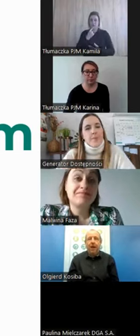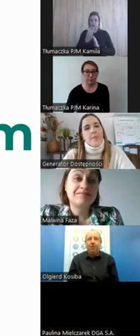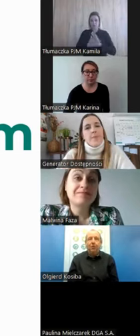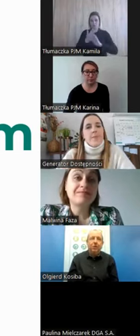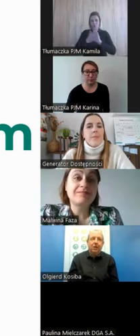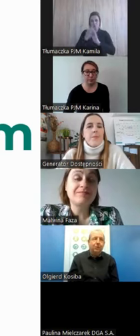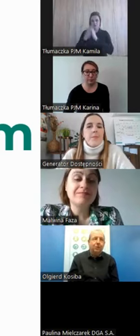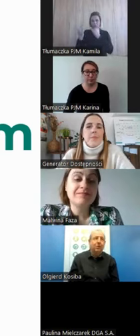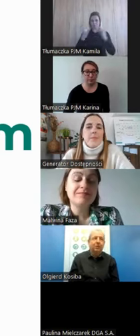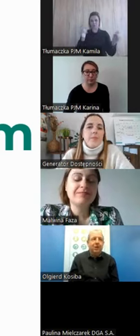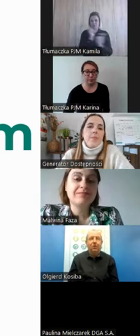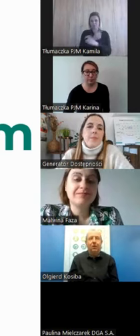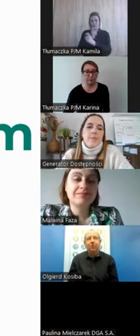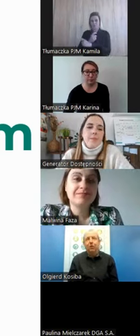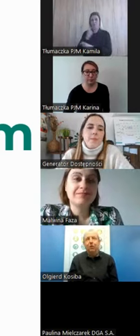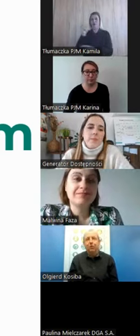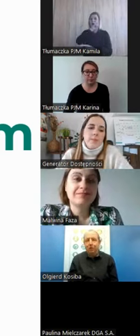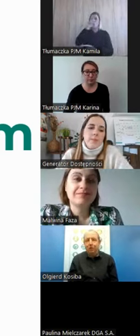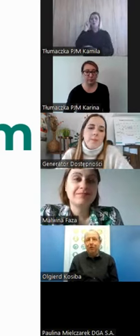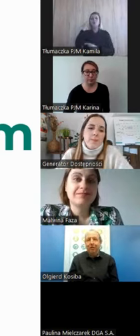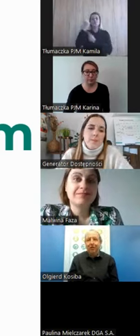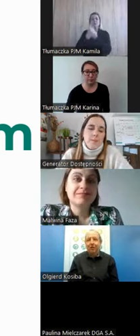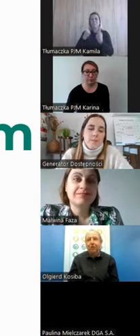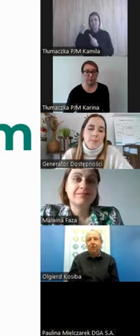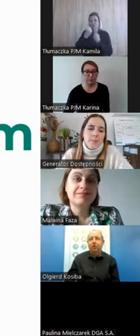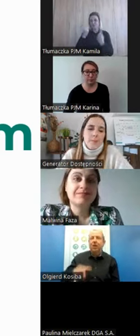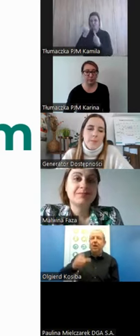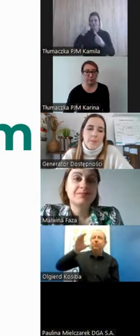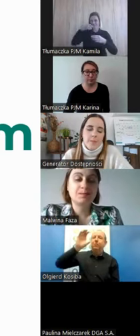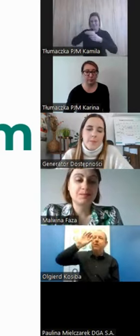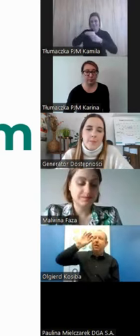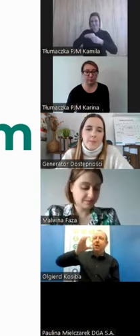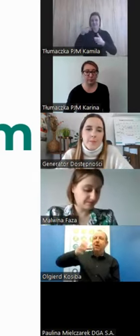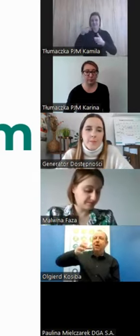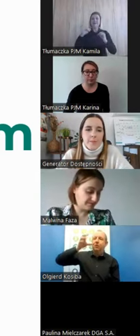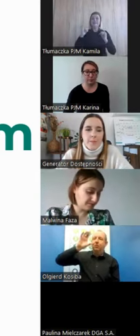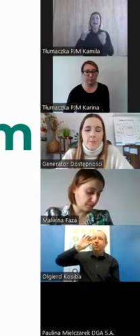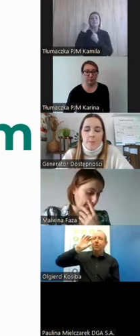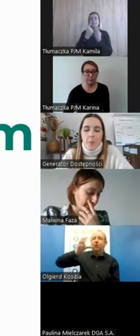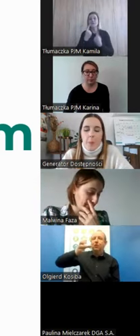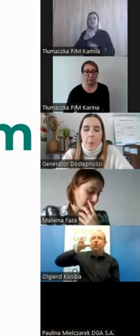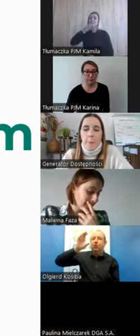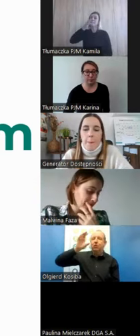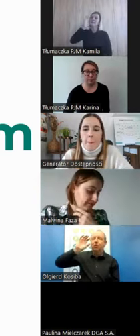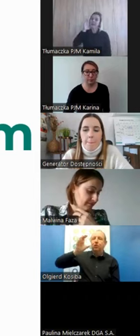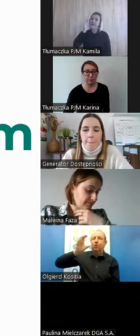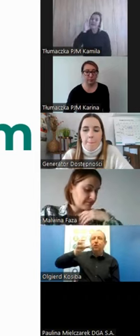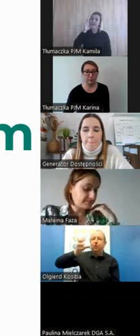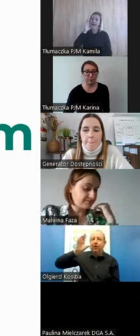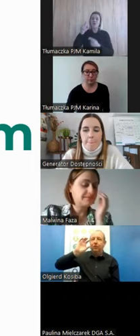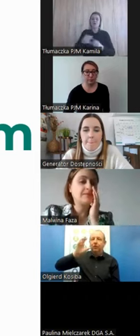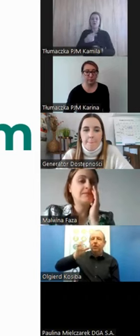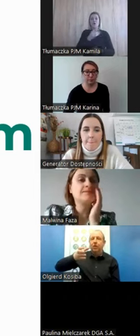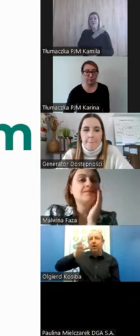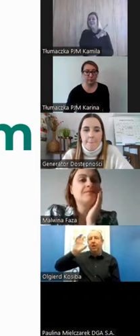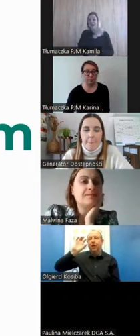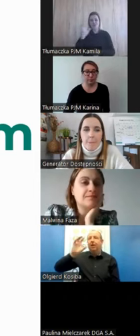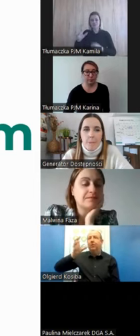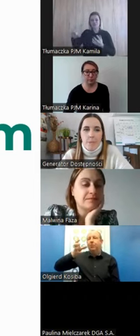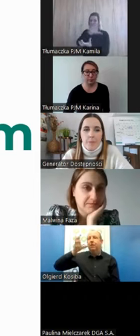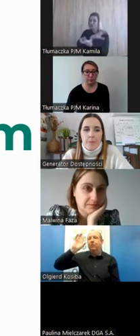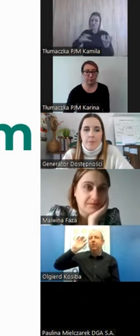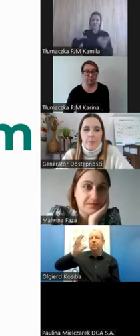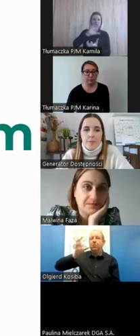Ale ludzie tak myślą ze względu na tą ikoniczność, że przecież jak piję, to chyba w każdej szerokości geograficznej